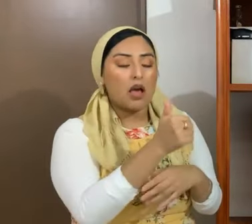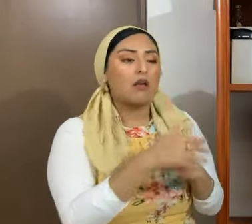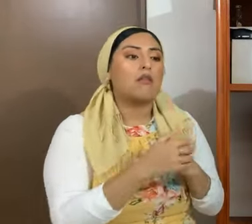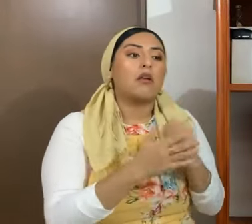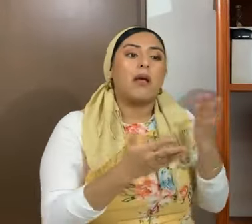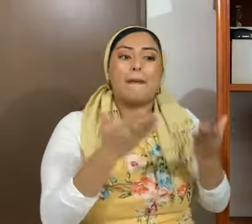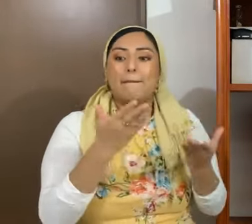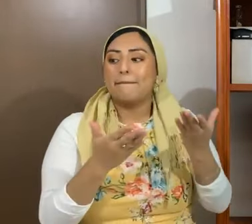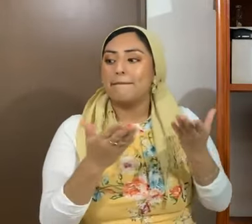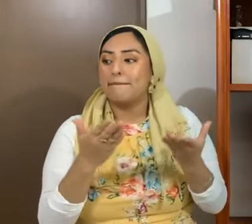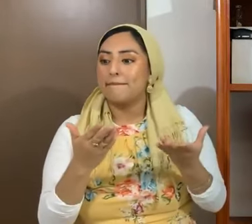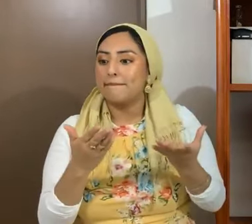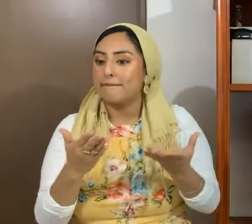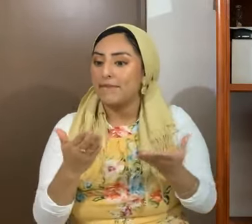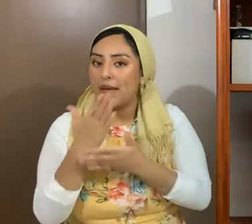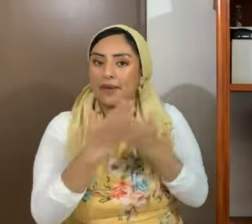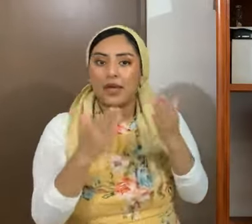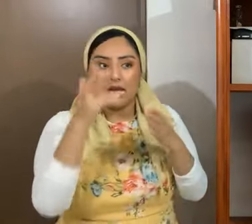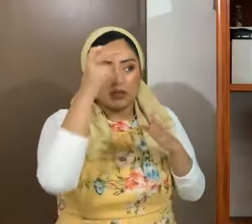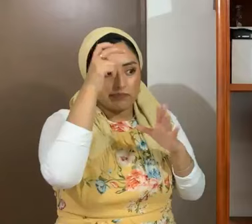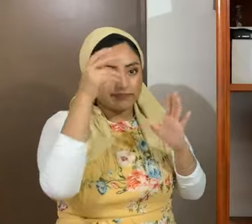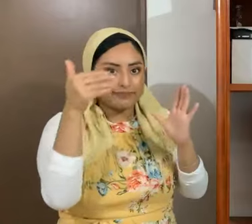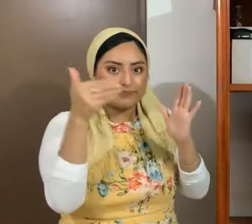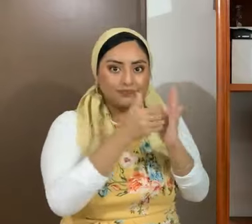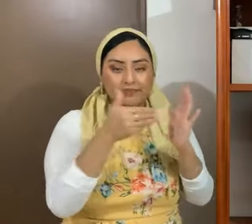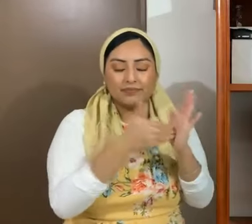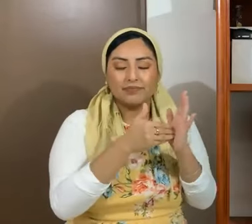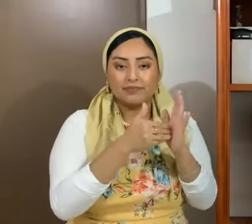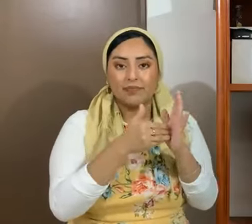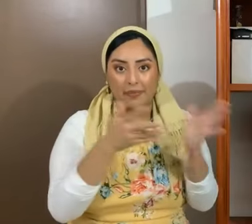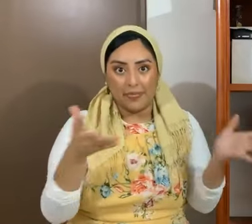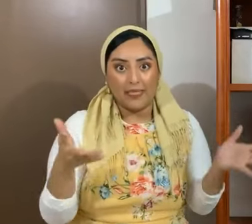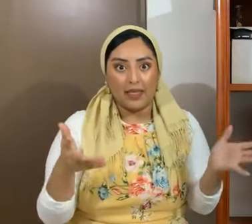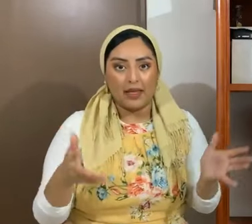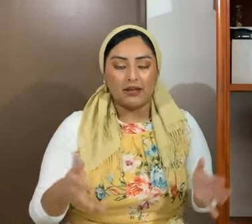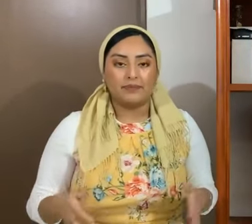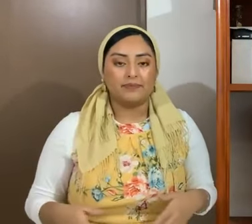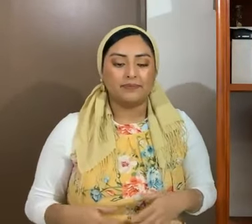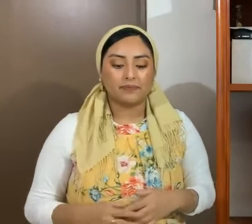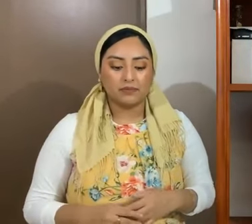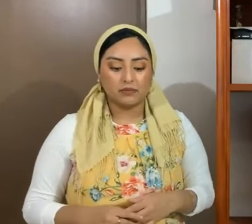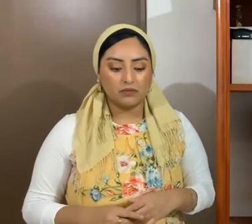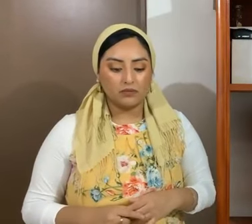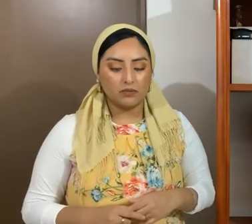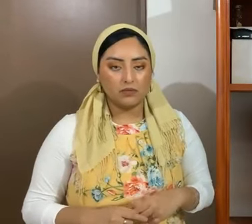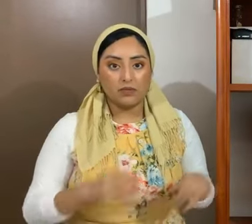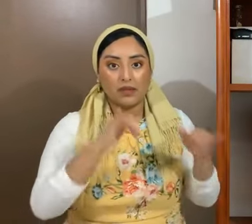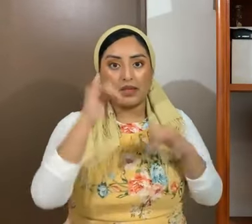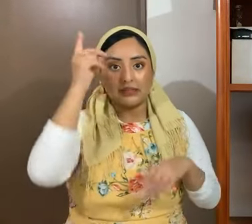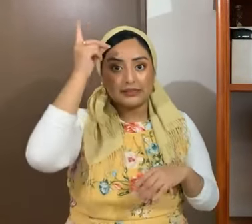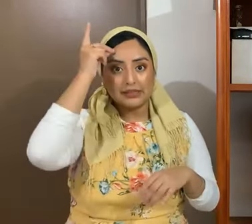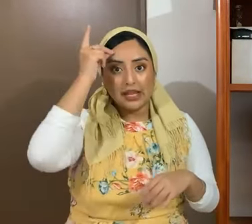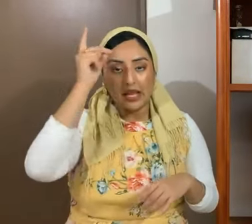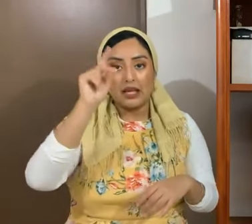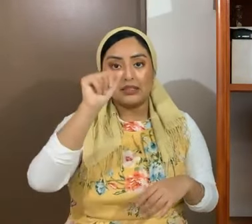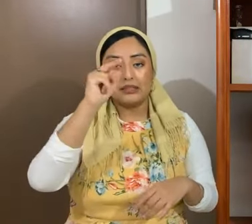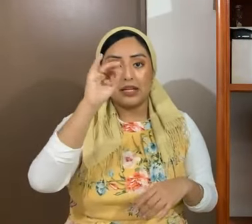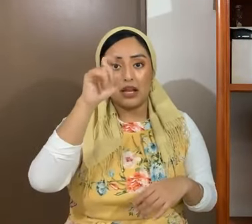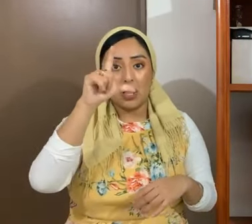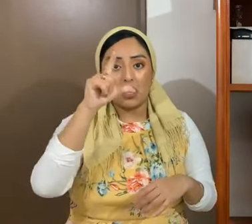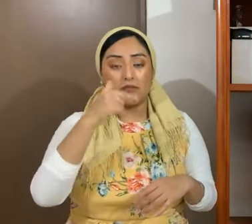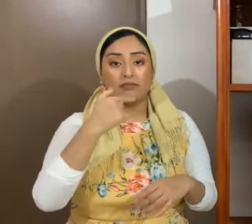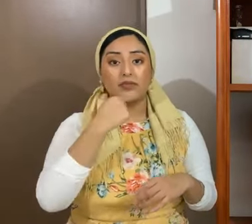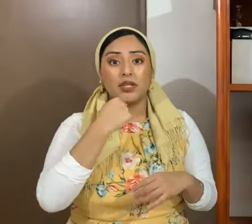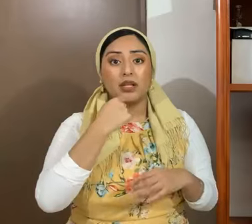mismos, puede ser también algún enemigo, como en el caso de Daniel. Recuerden que le dijo el malaj, tu oración fue escuchada, pero